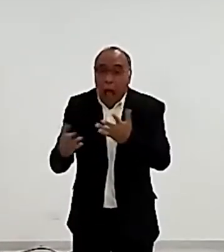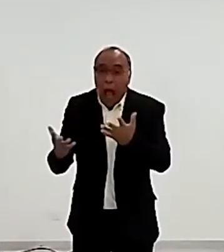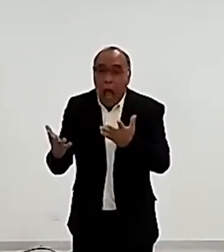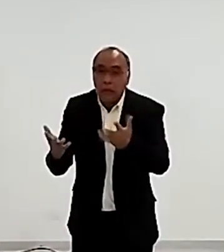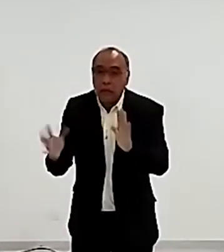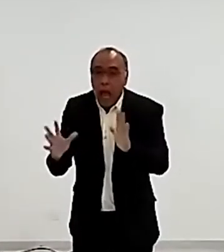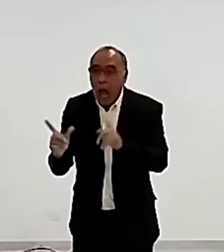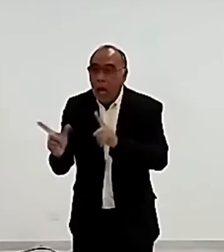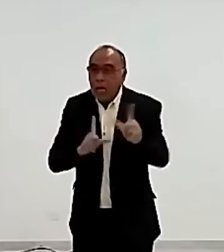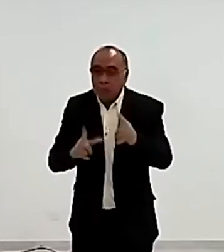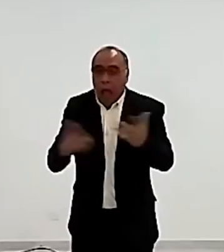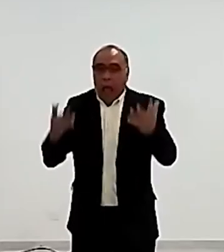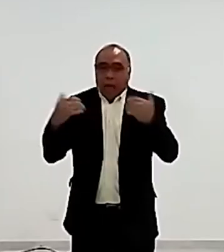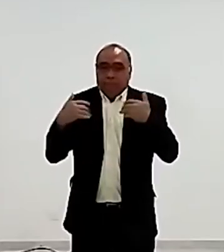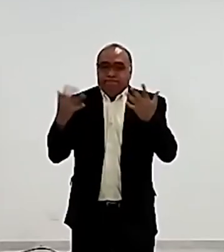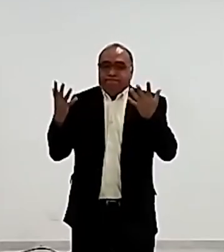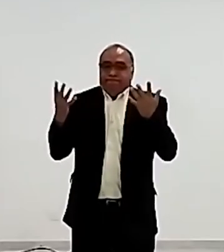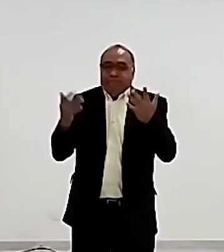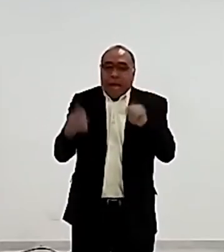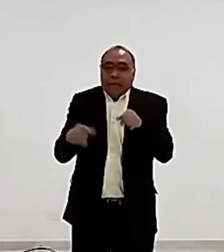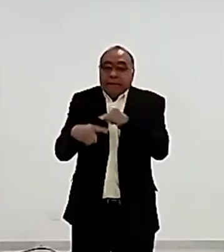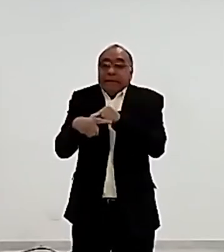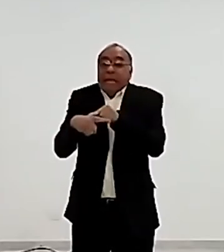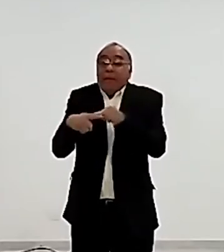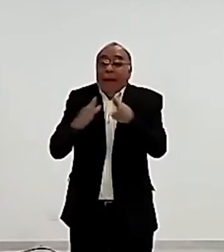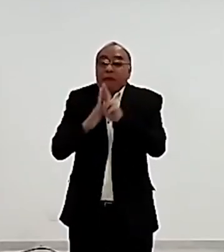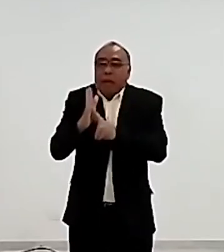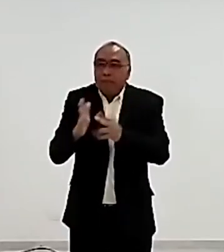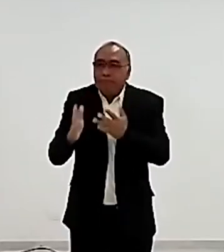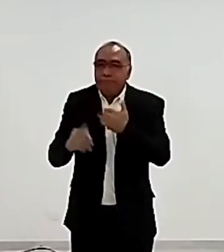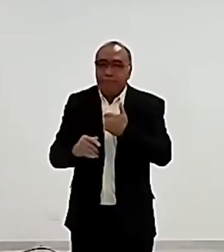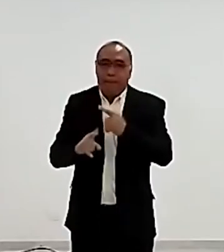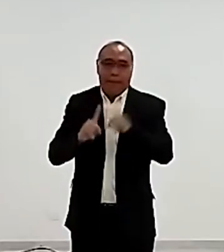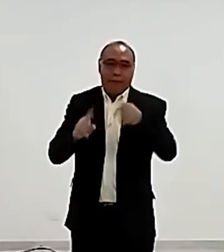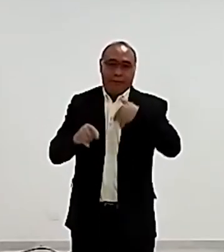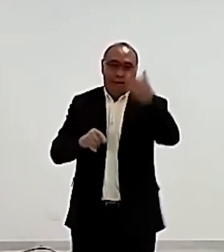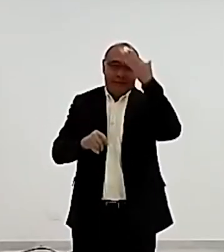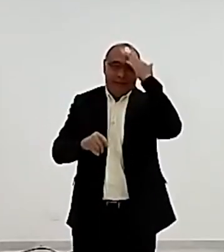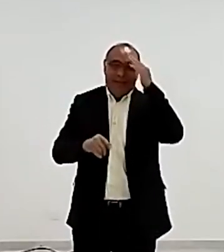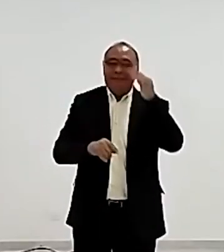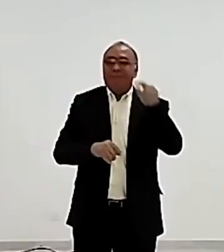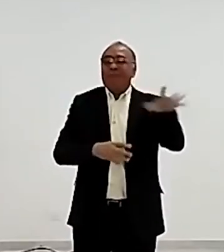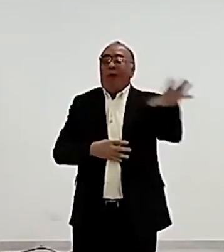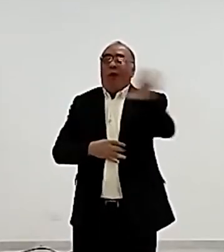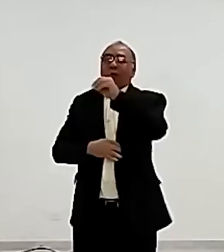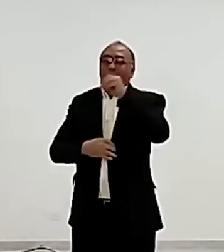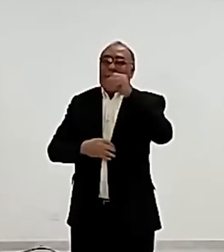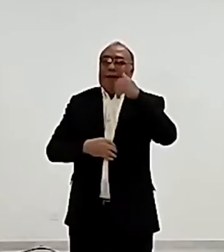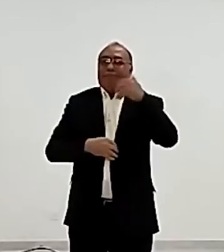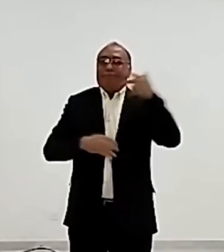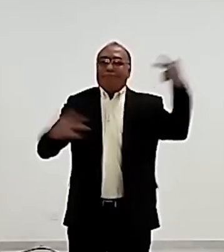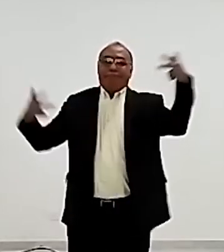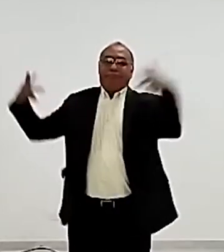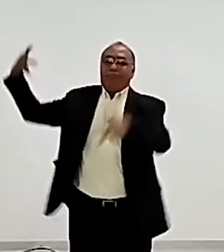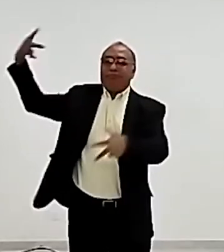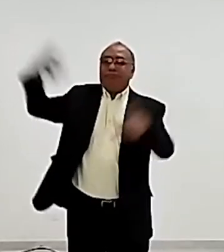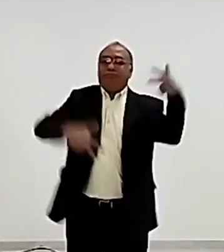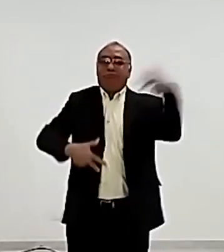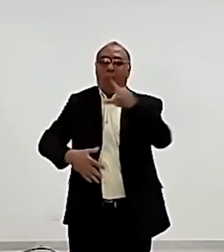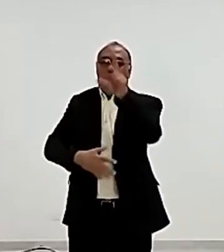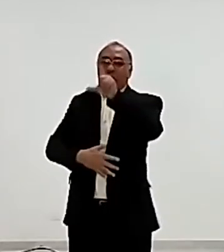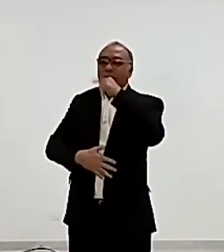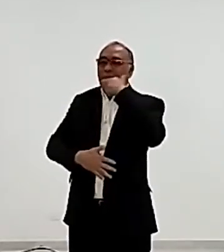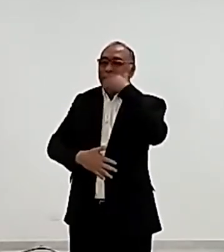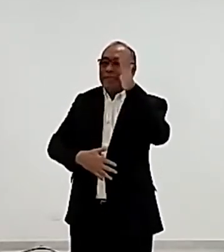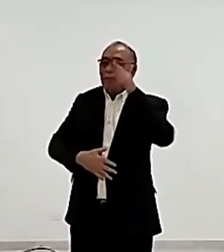el martes pasado el galardón del martes no sin querer a nosotros que esta semana iba a salir de la resolución ustedes